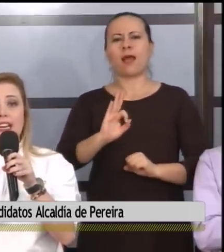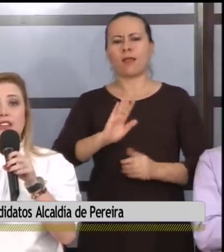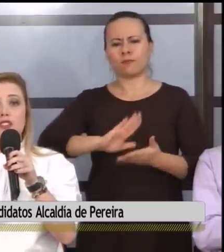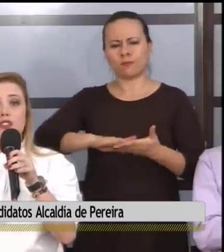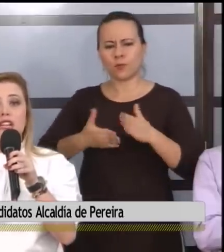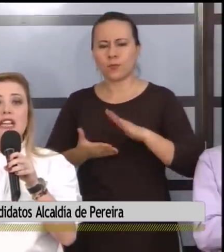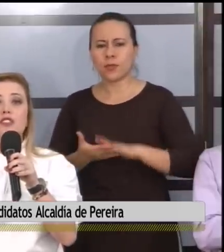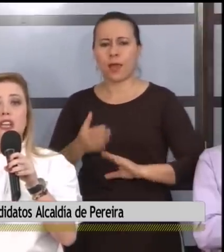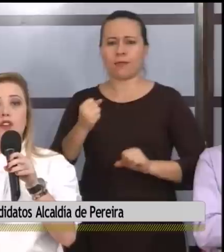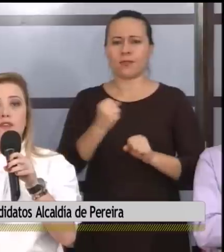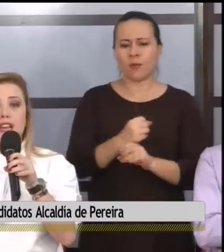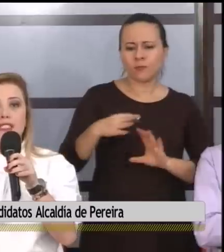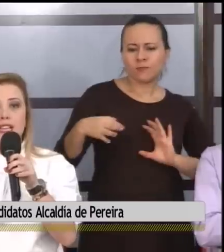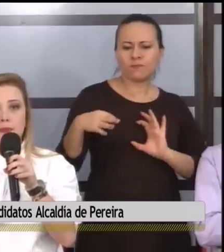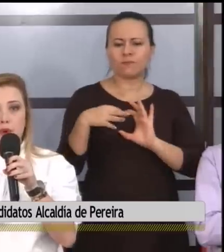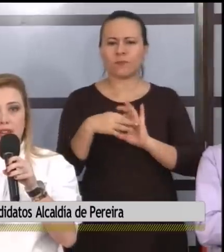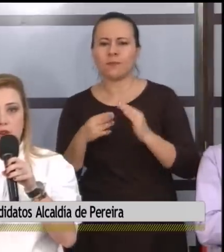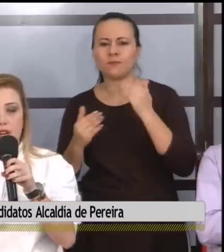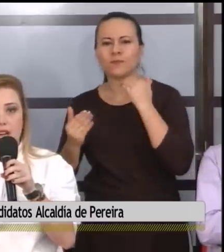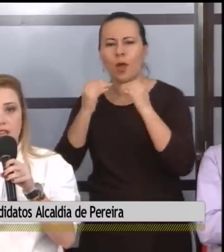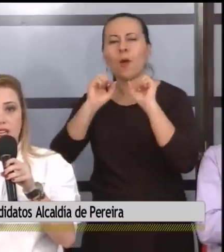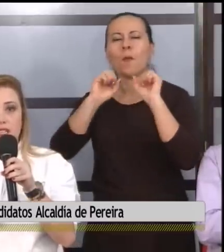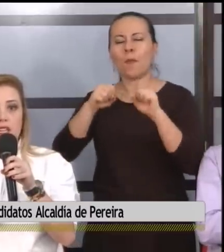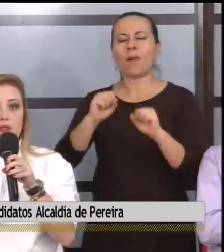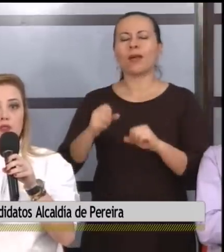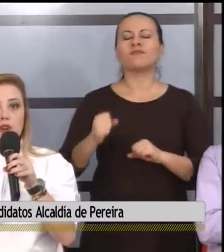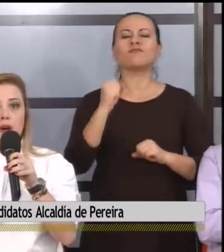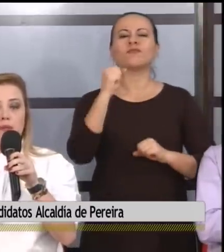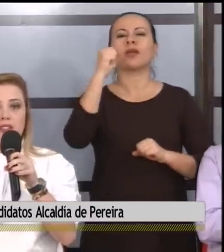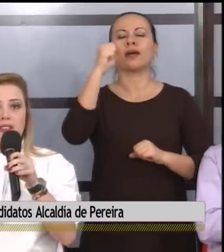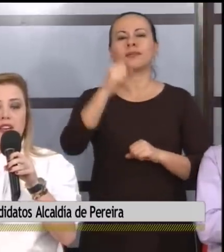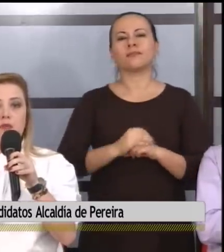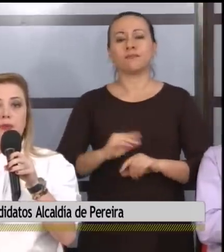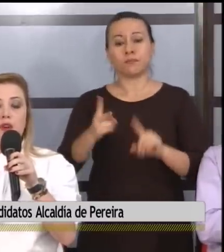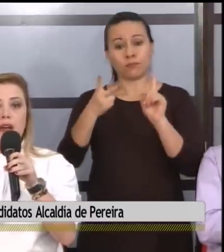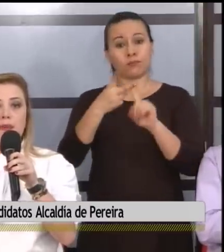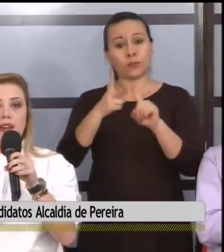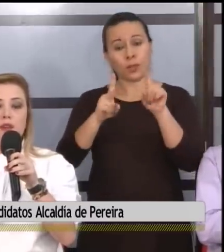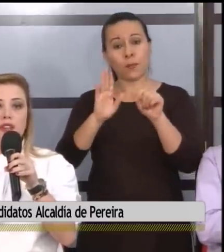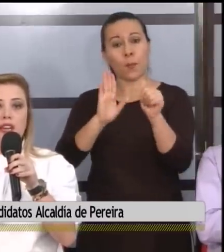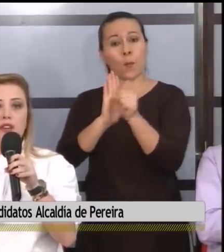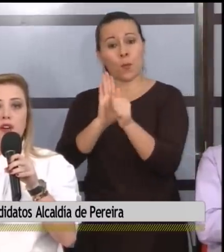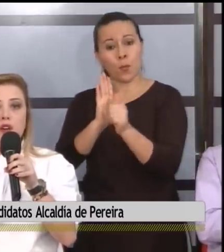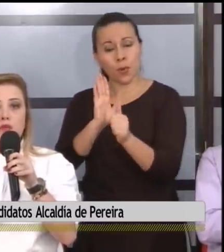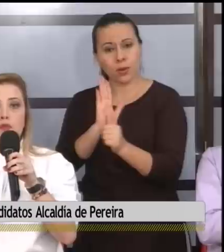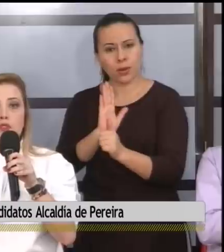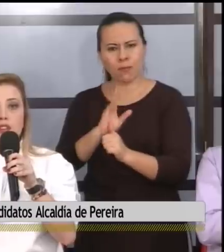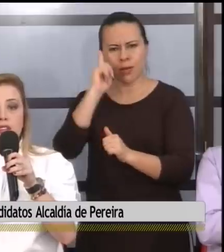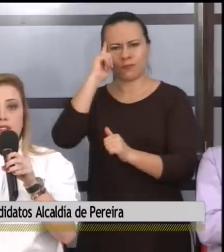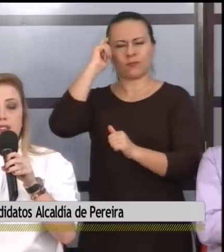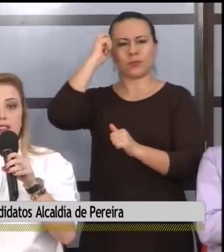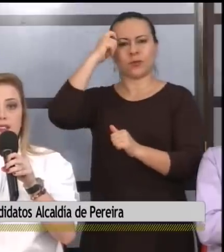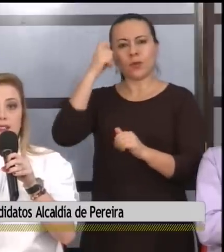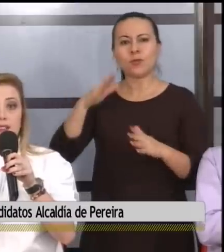comunidades, generando esos lazos de confianza, se puede lograr. Segundo, vamos a tener un programa de gobierno